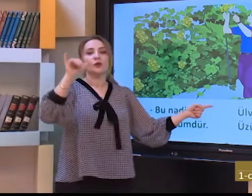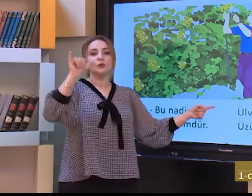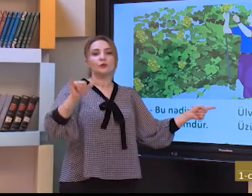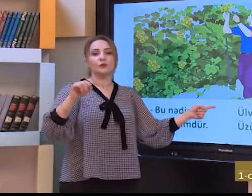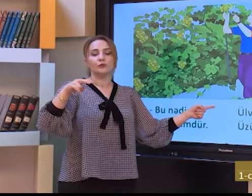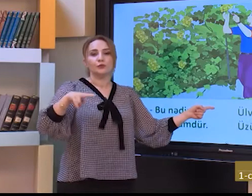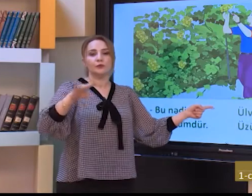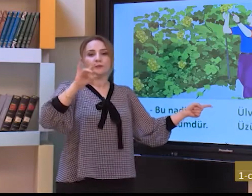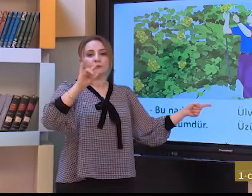Ülvi,